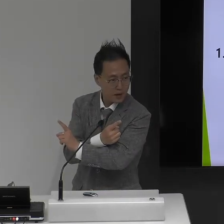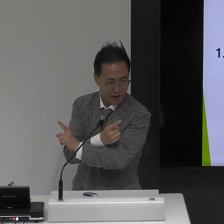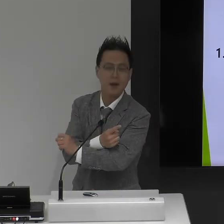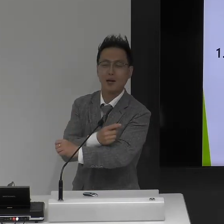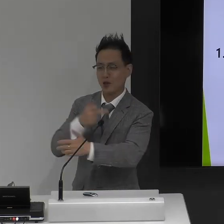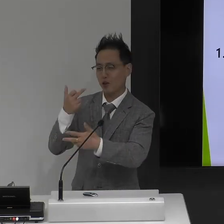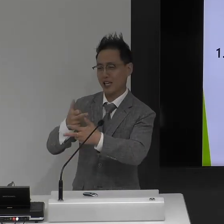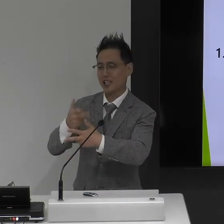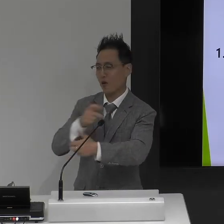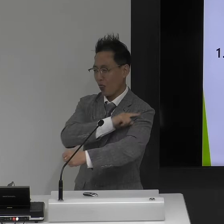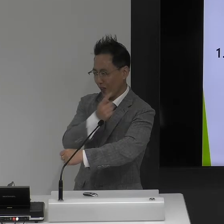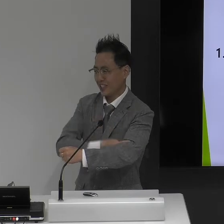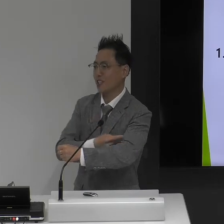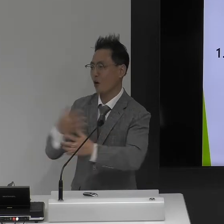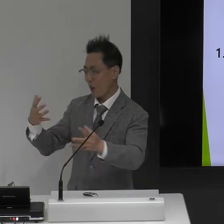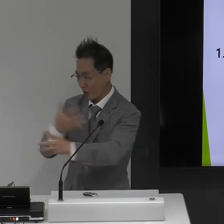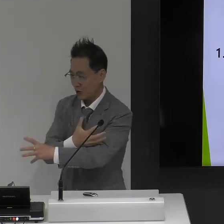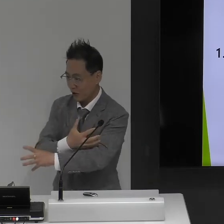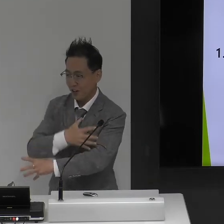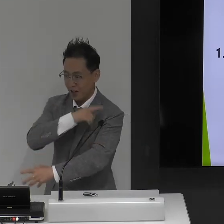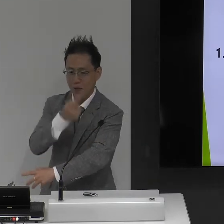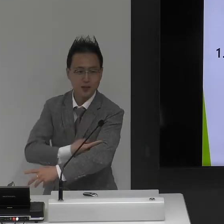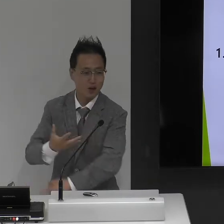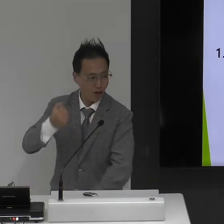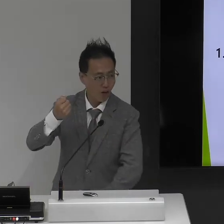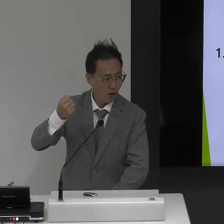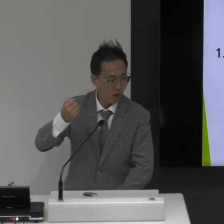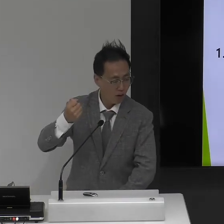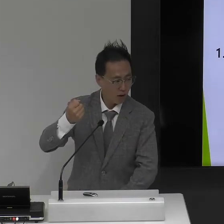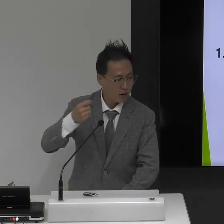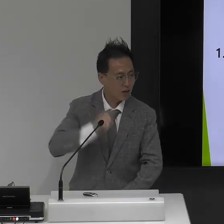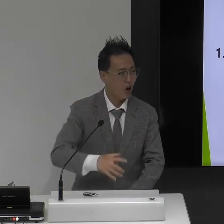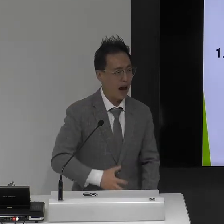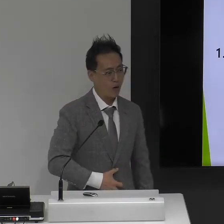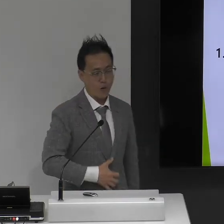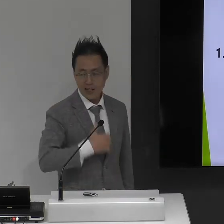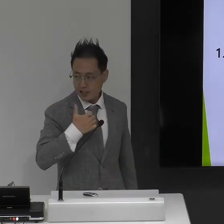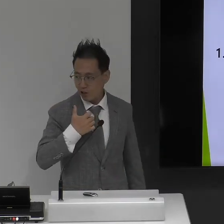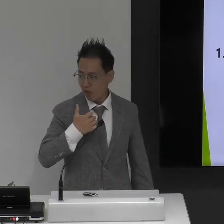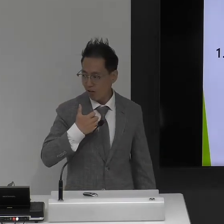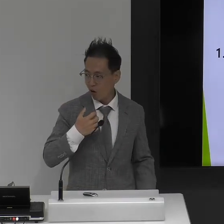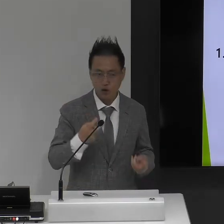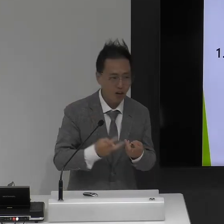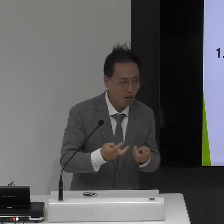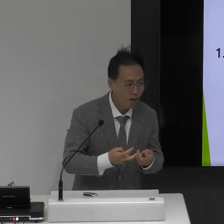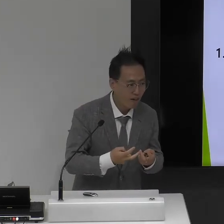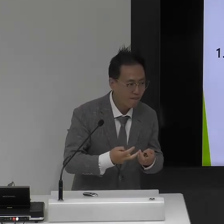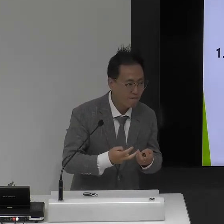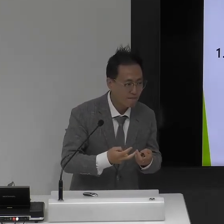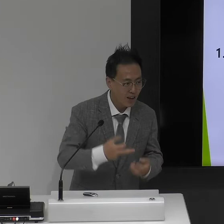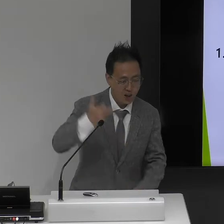예, 맞아요. 장자권 바꿨죠. 예, 맞아요. 예, 그거 알고 화나서 어떻게 해요?